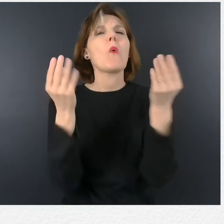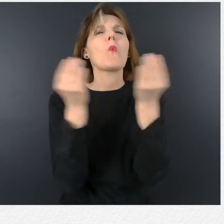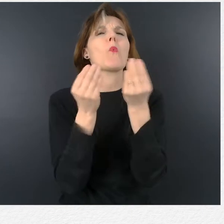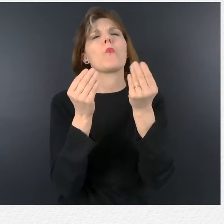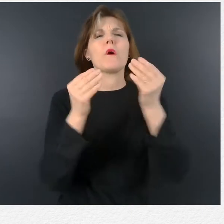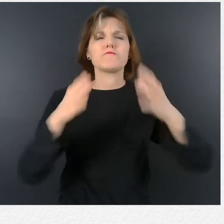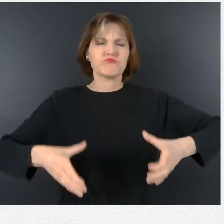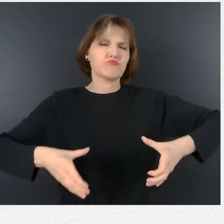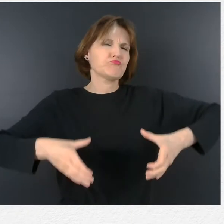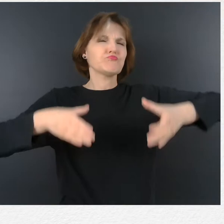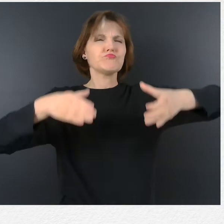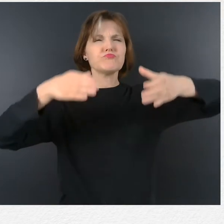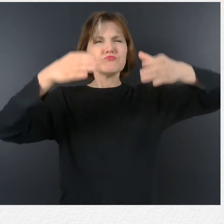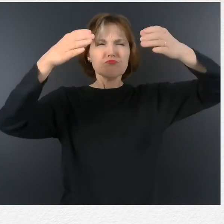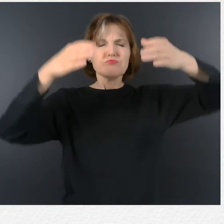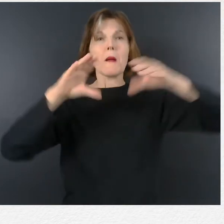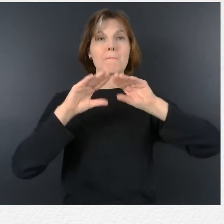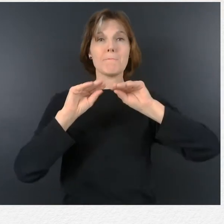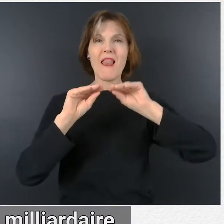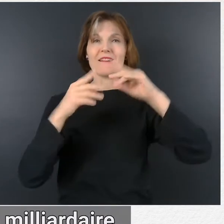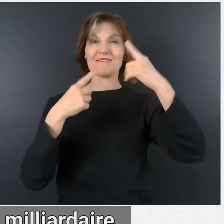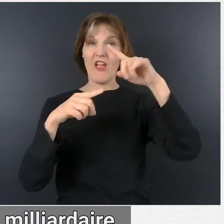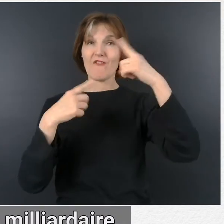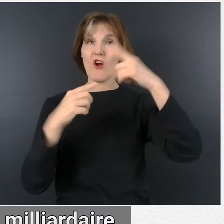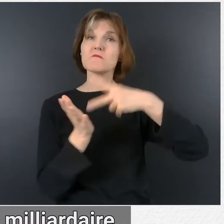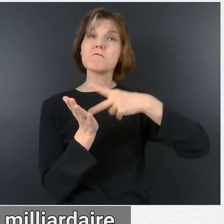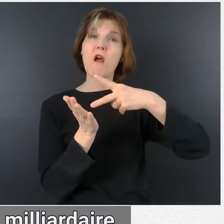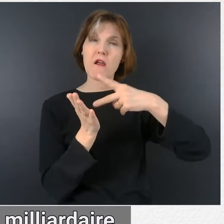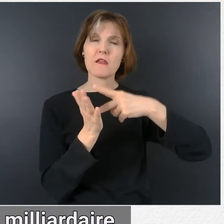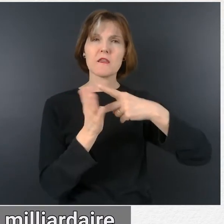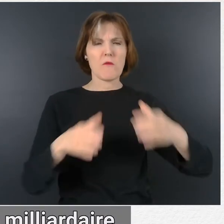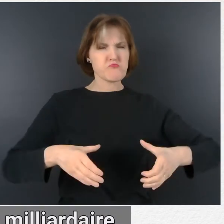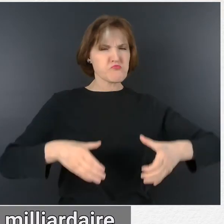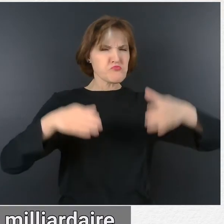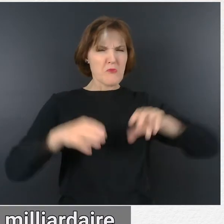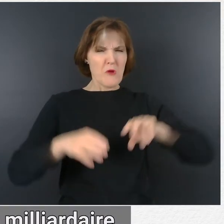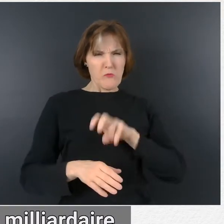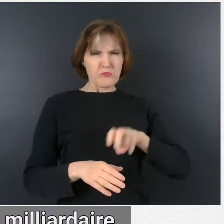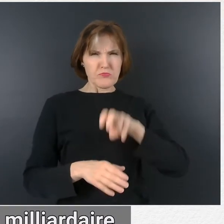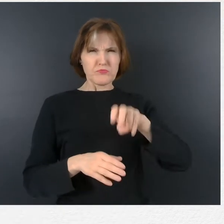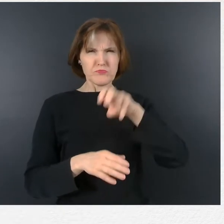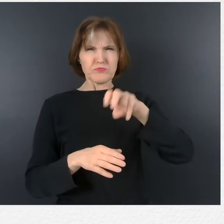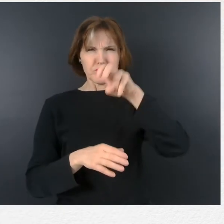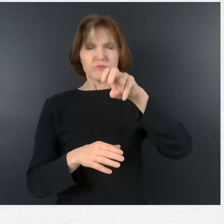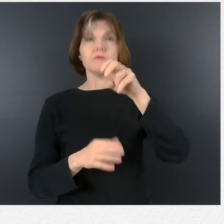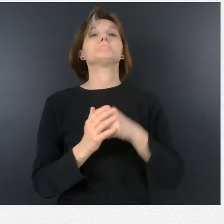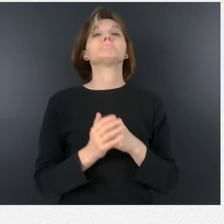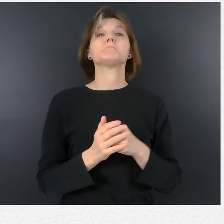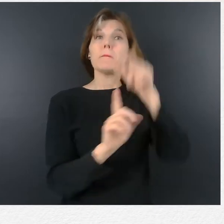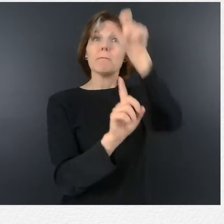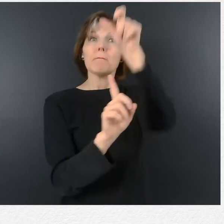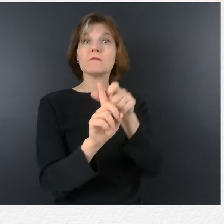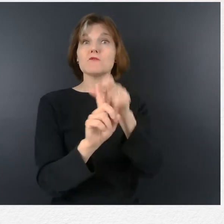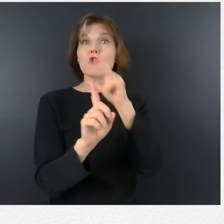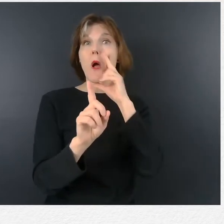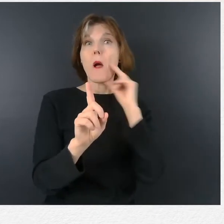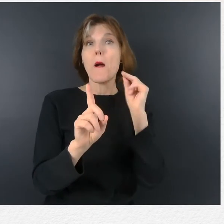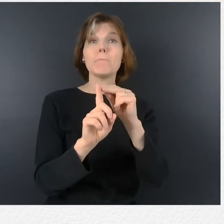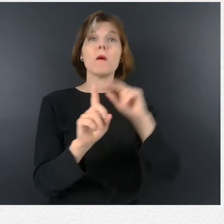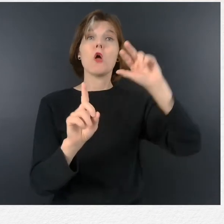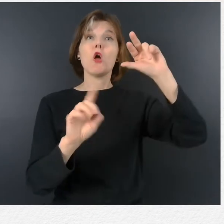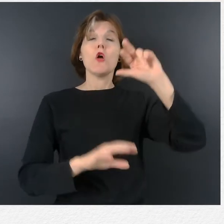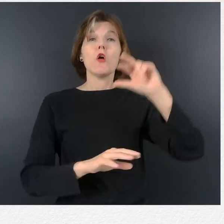tour de la place de la Défense à Paris. Il y a un certain milliardaire dont les bureaux se trouvaient au 8e